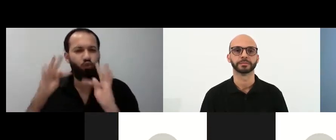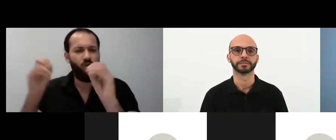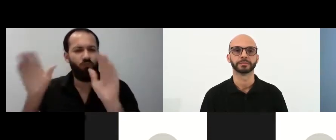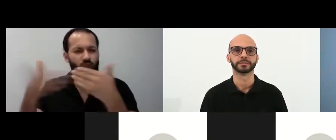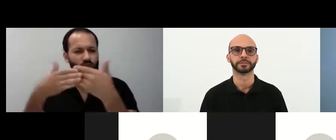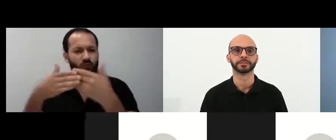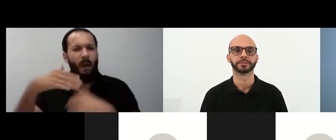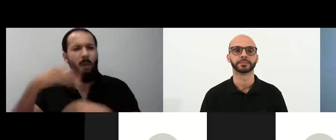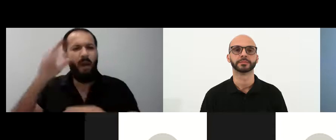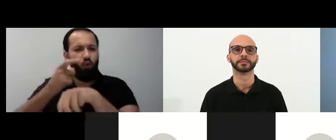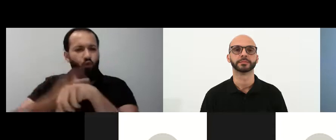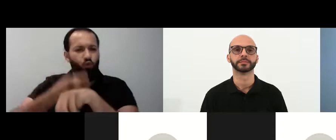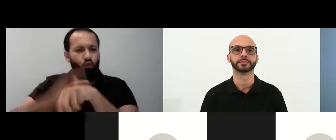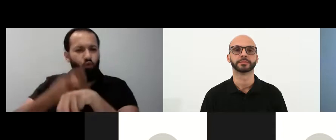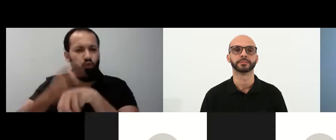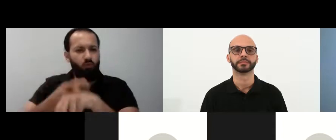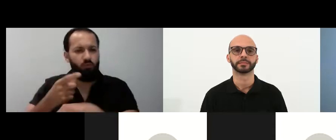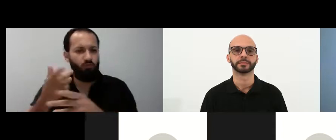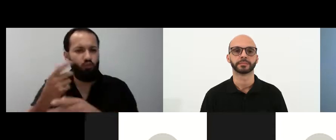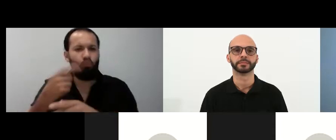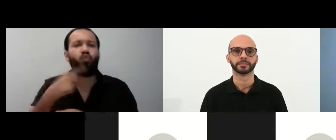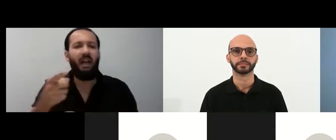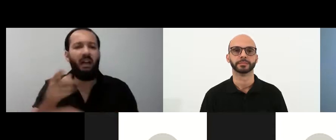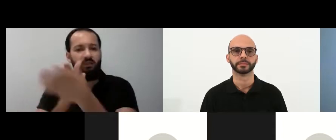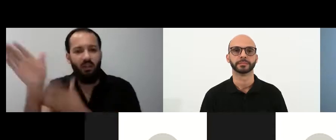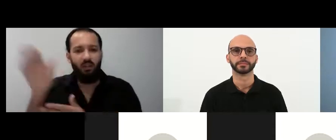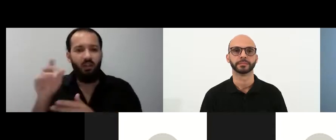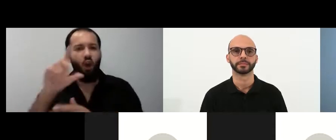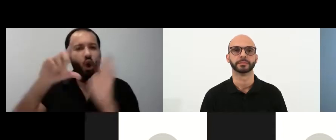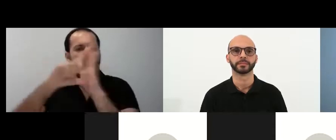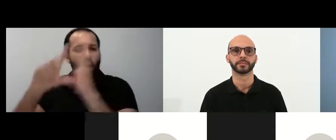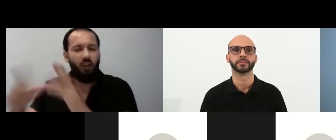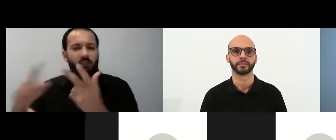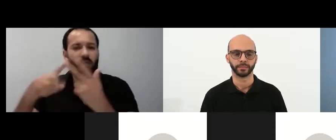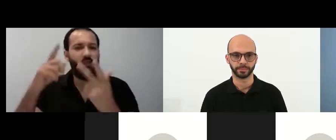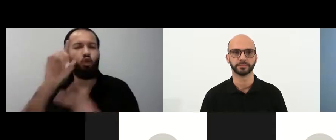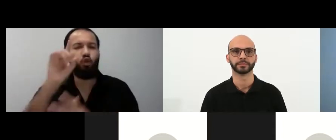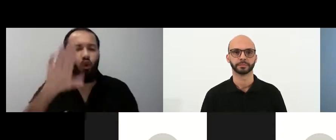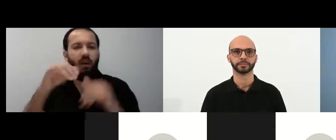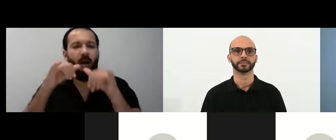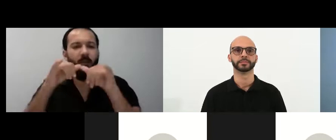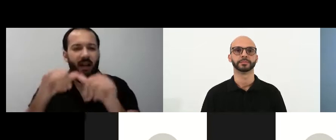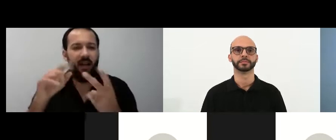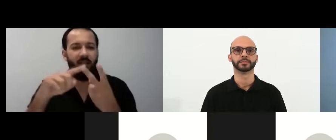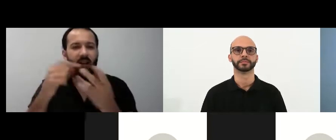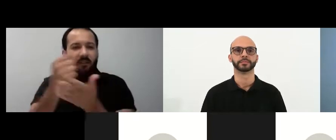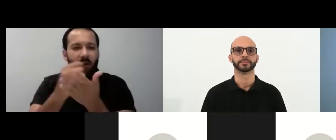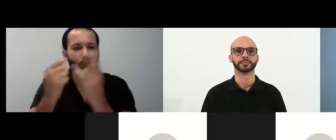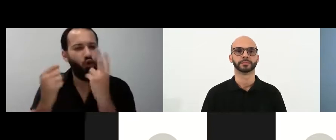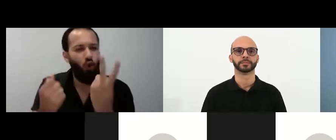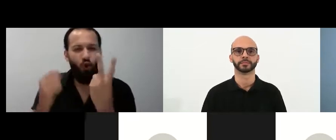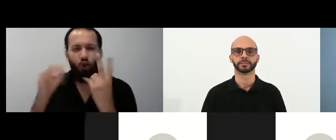respeito de como que essa paralisação, né? É difícil, né? As lojas,